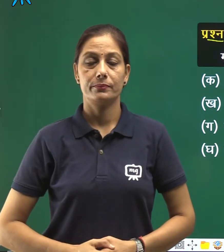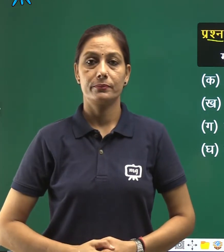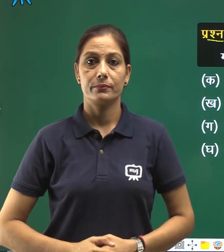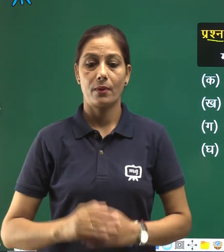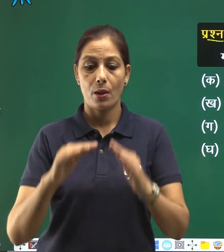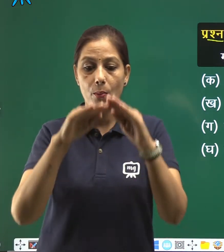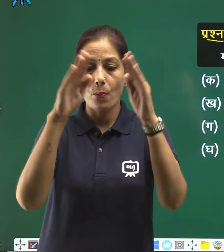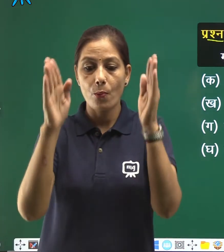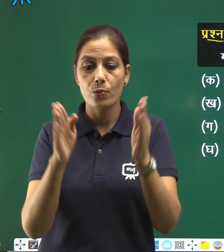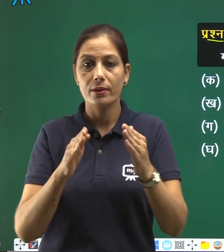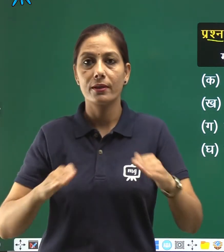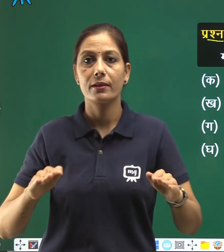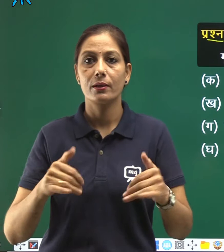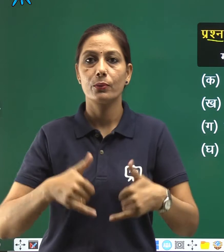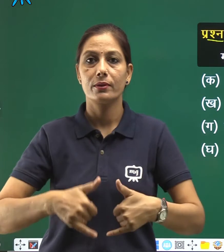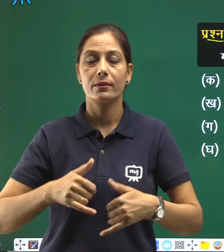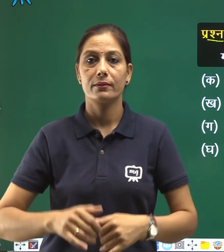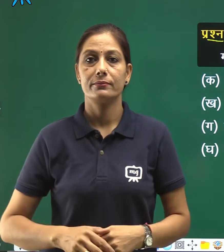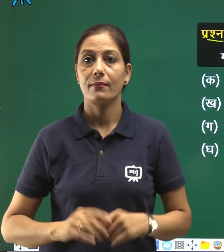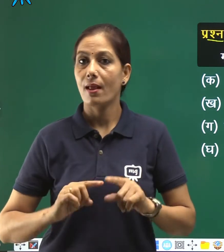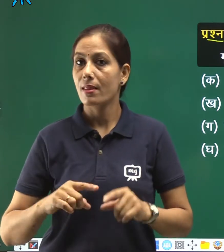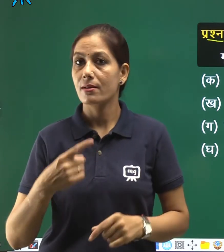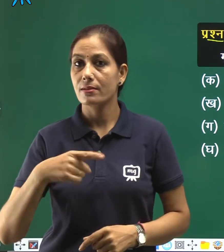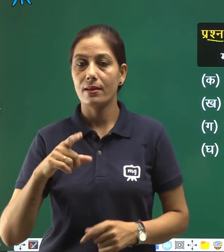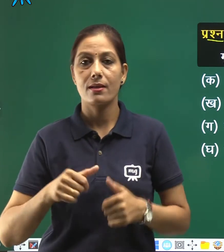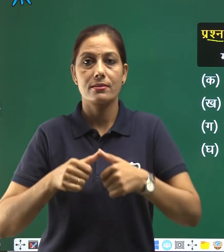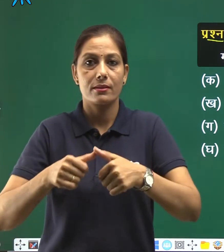मूर्ति लगी हुई थी, अतः सही उत्तर है